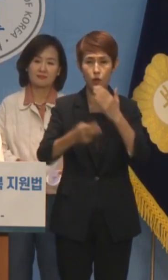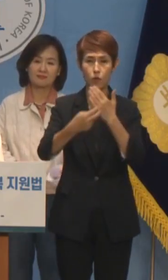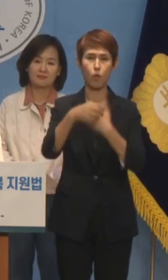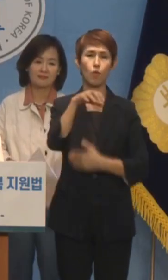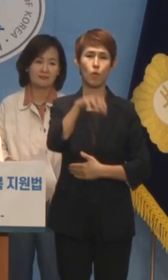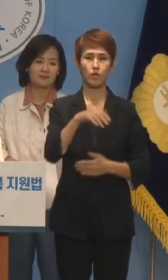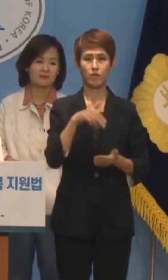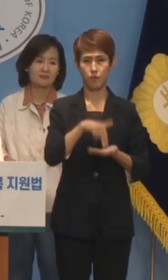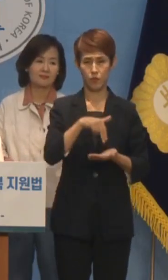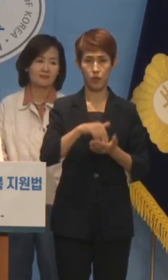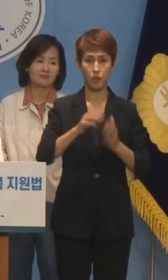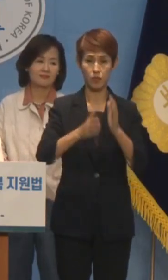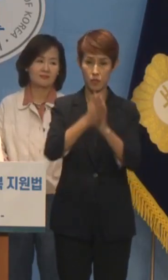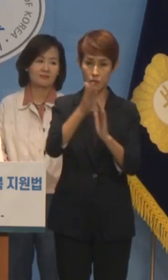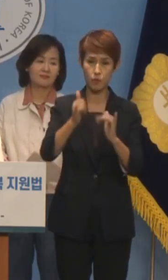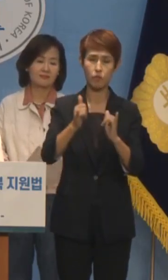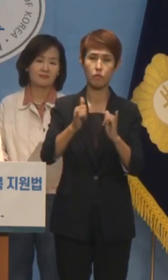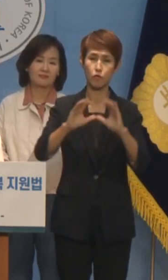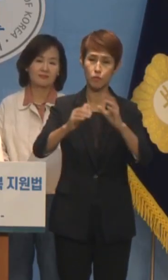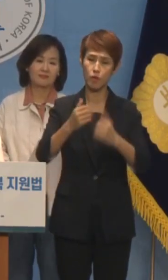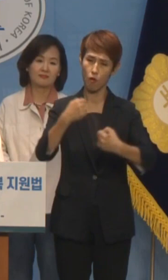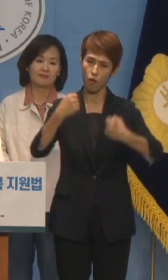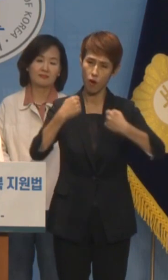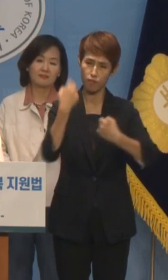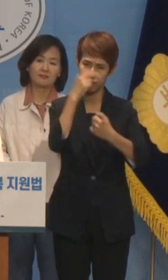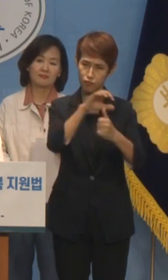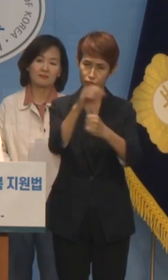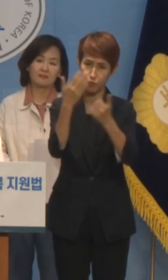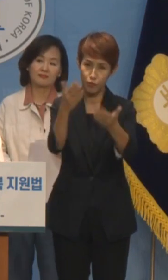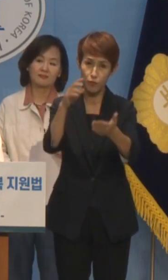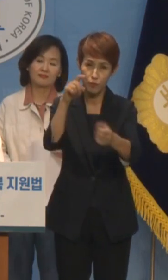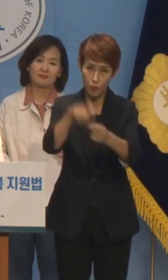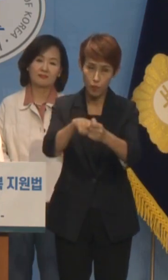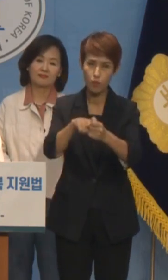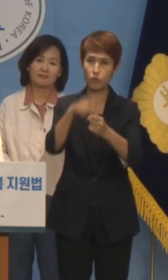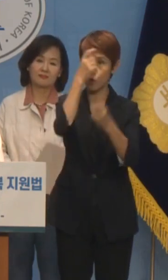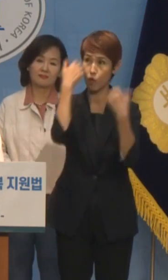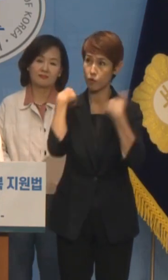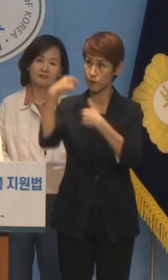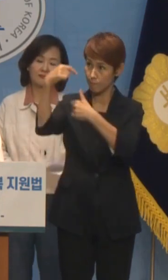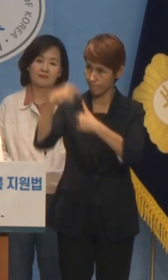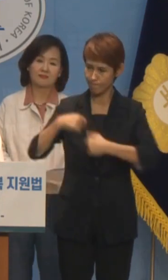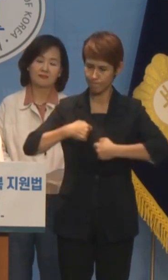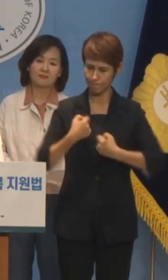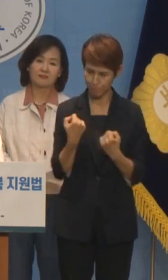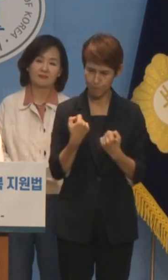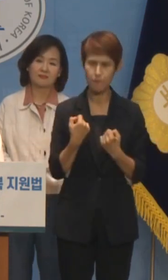공공의료기관으로서 시민의 건강을 지키기 위해 정부의 지침을 충실히 이행해 왔습니다.